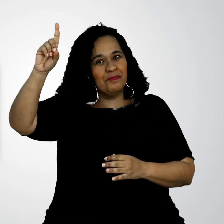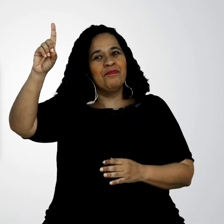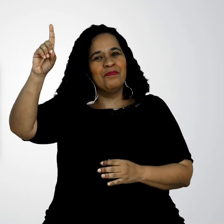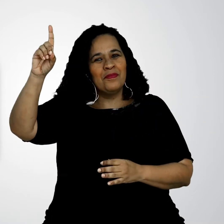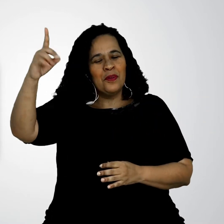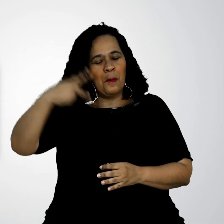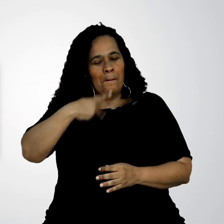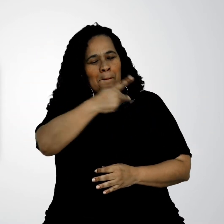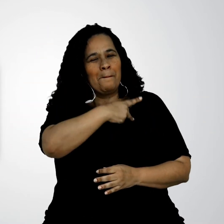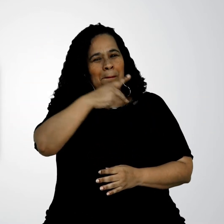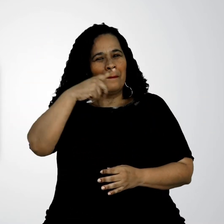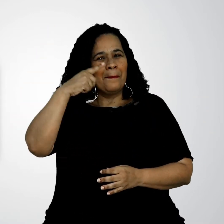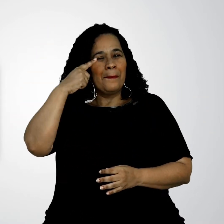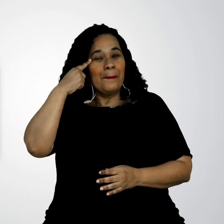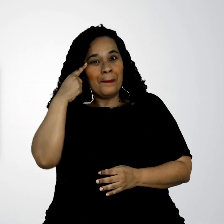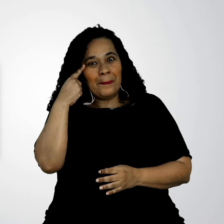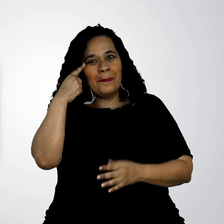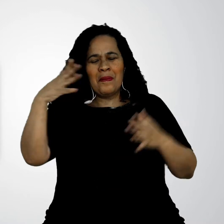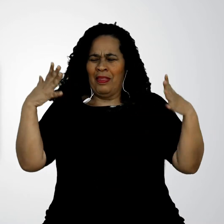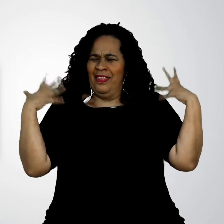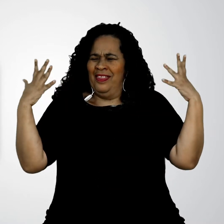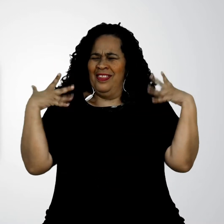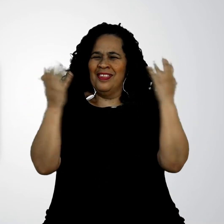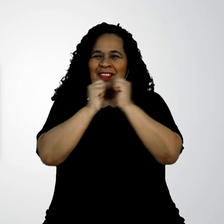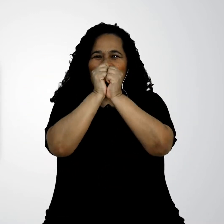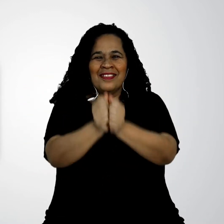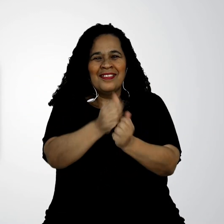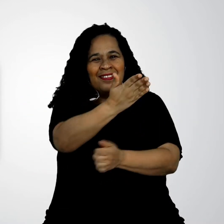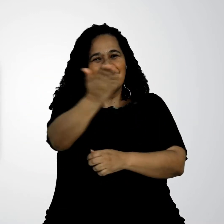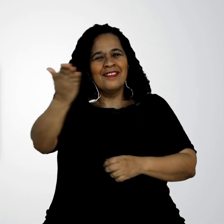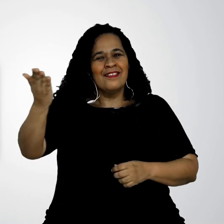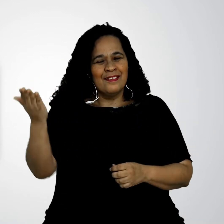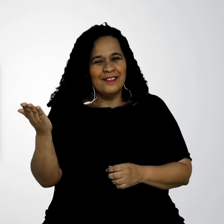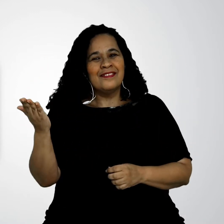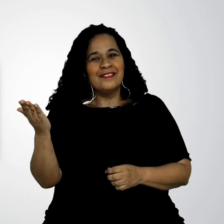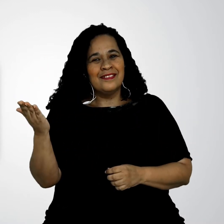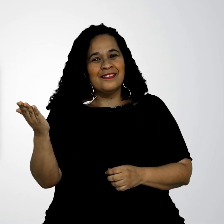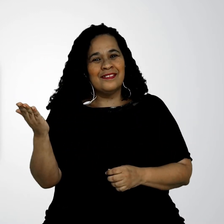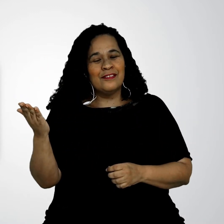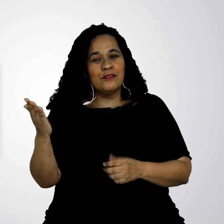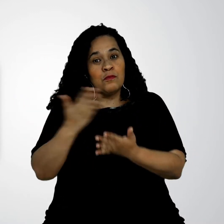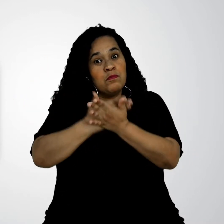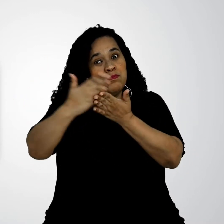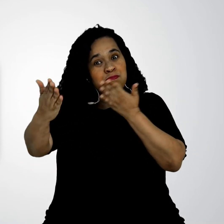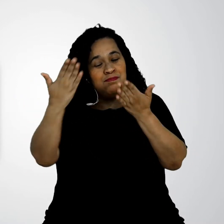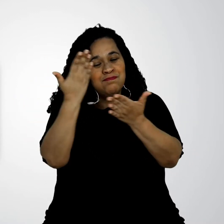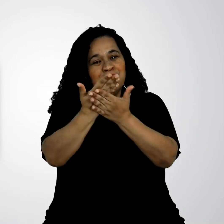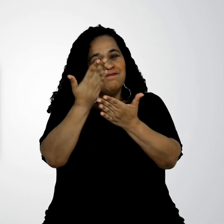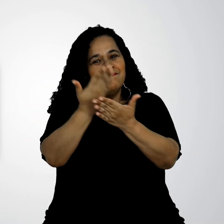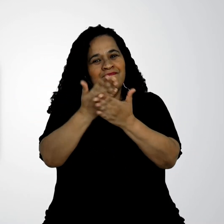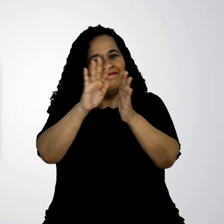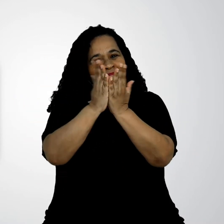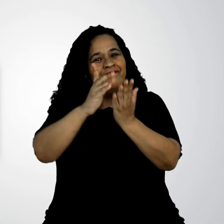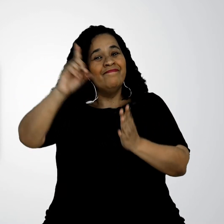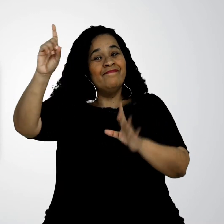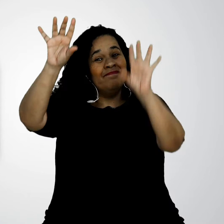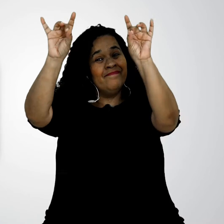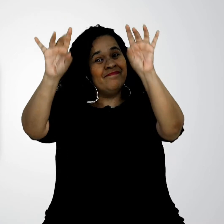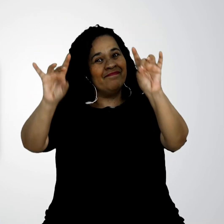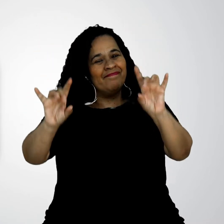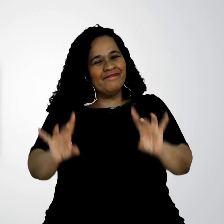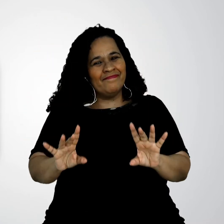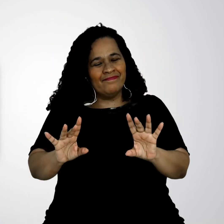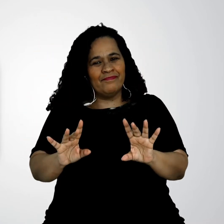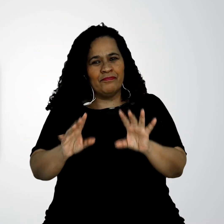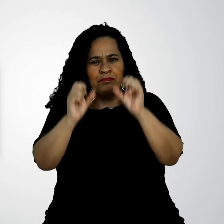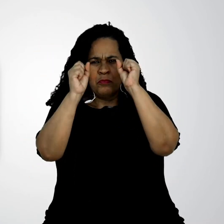Eu sou o pastor Samuel e é uma alegria ter você aqui conosco. Você está na nossa escola bíblica especial. Você